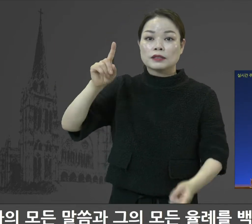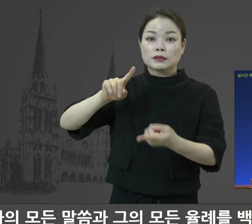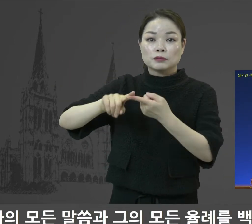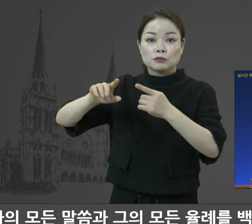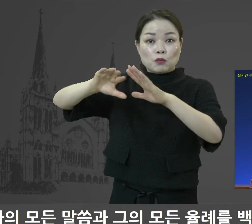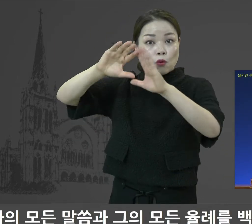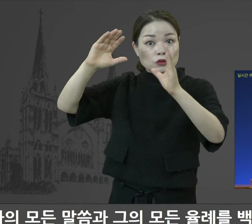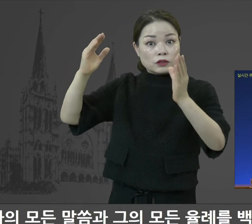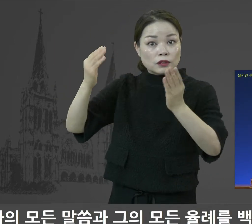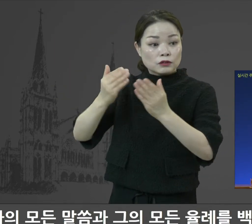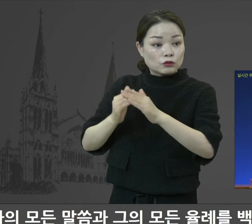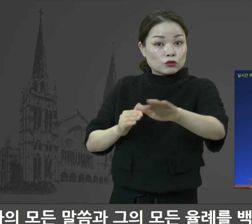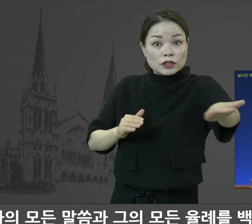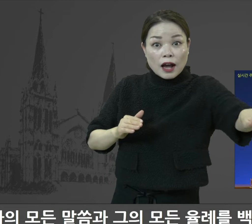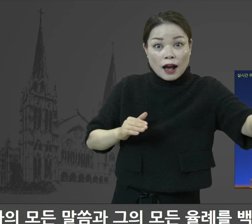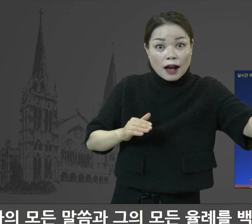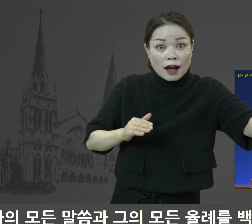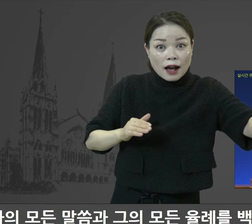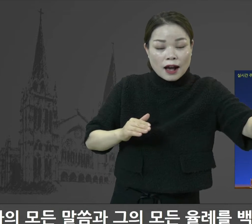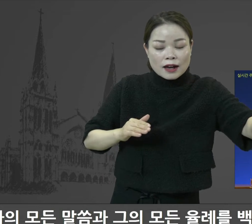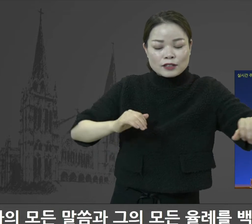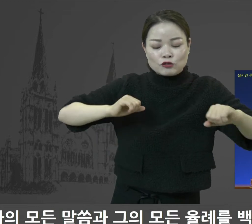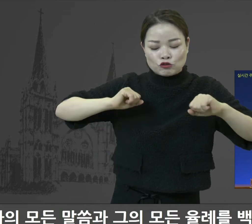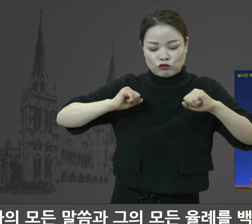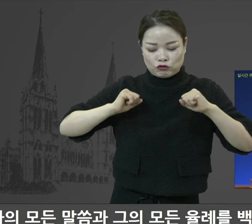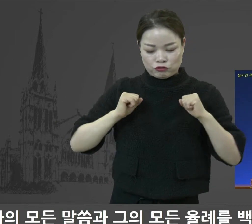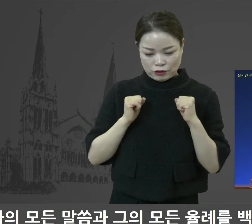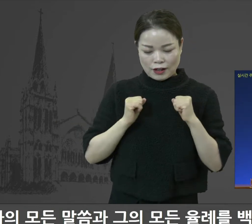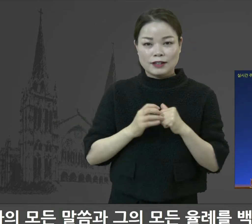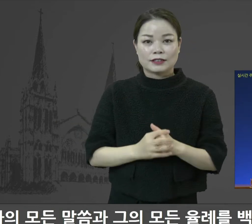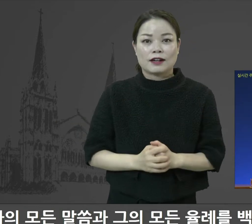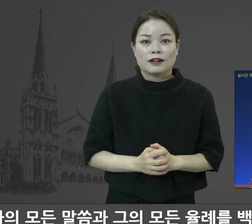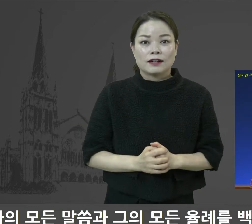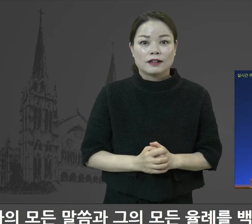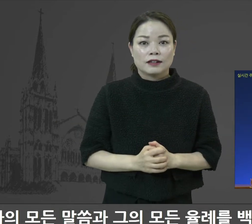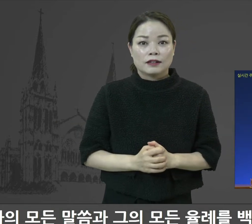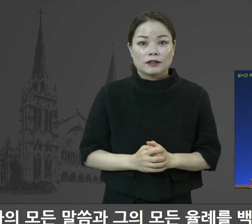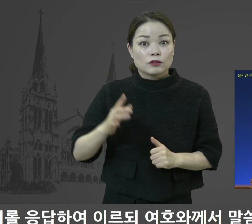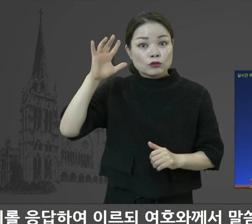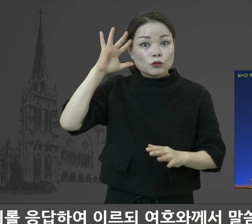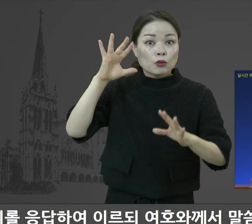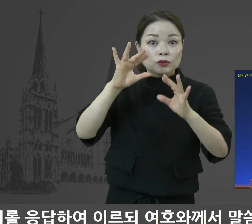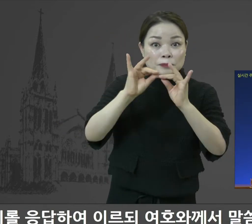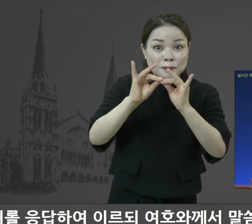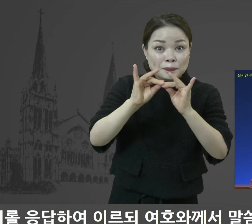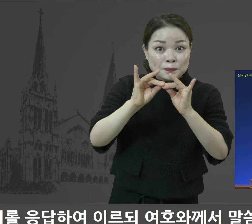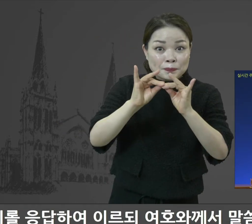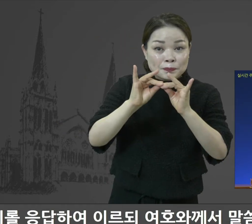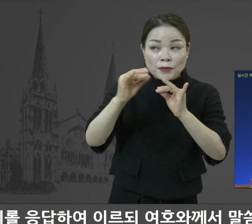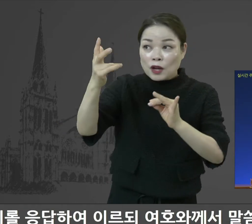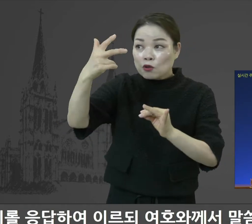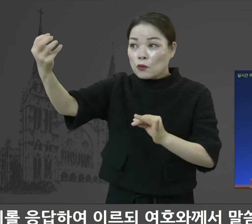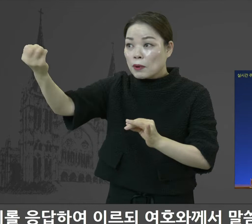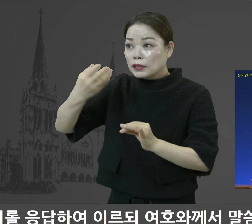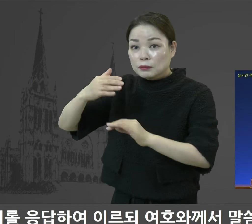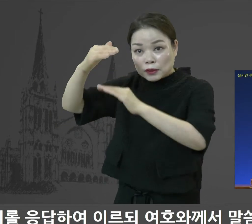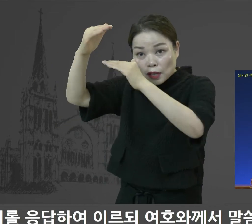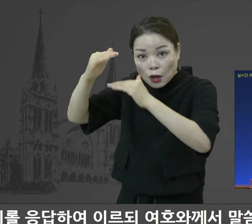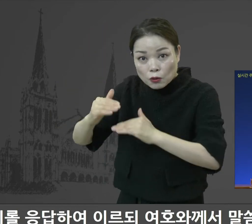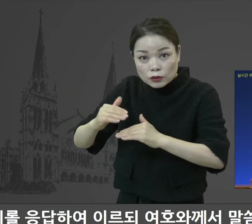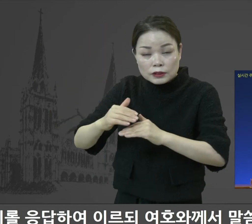모든 것을 우리가 준행하리이다. 동의한 겁니다. 여호와께서 말씀하신 모든